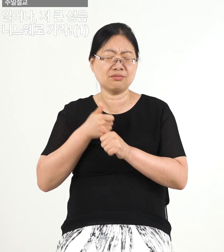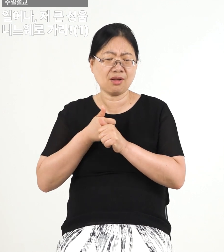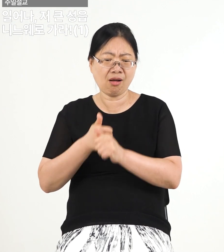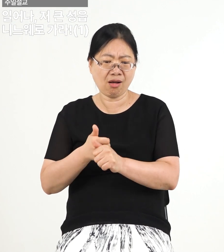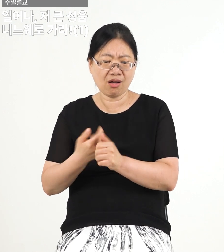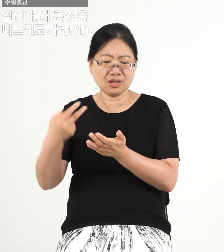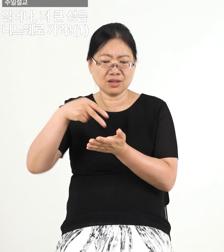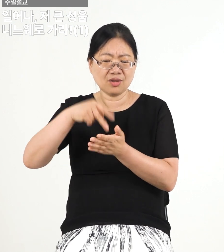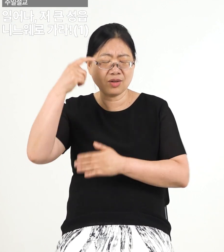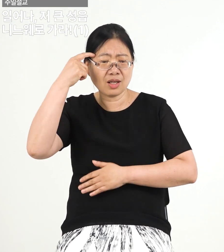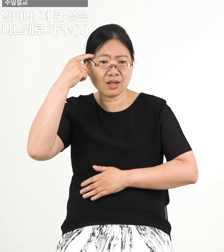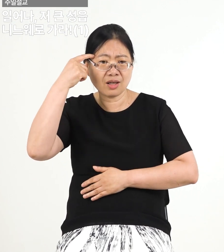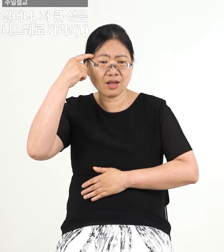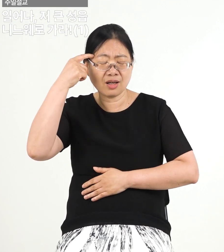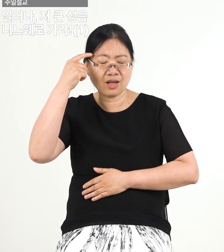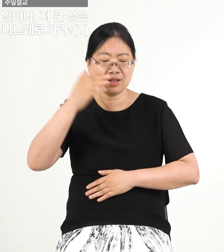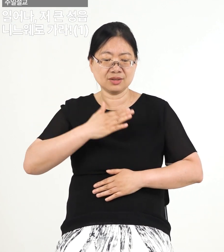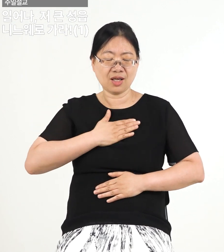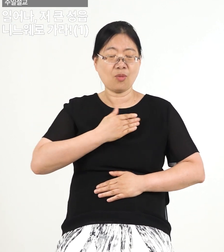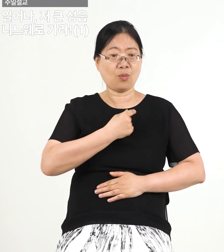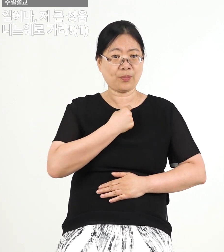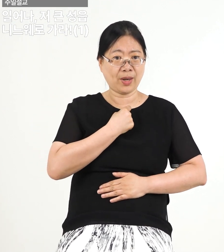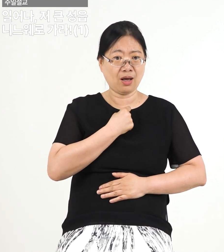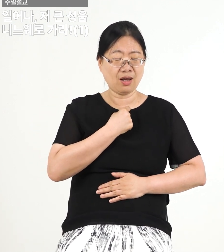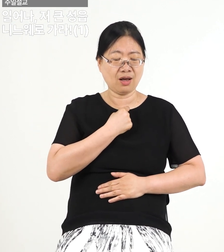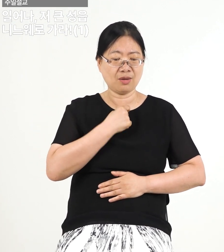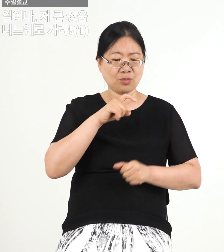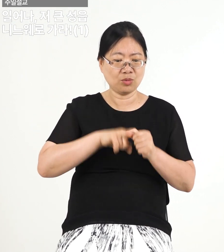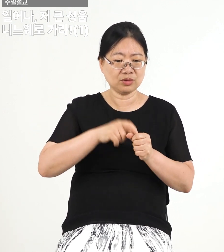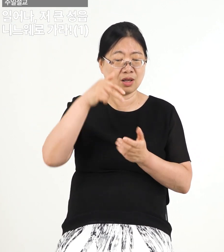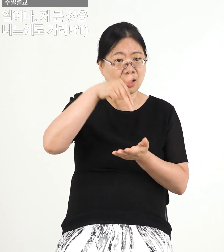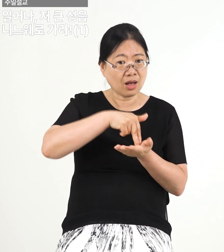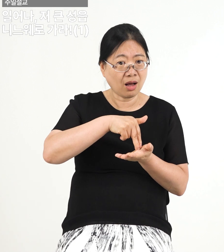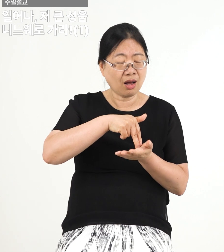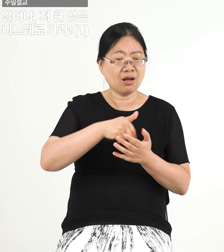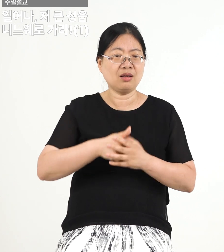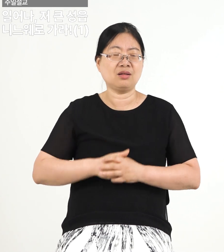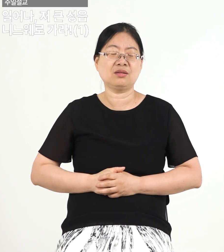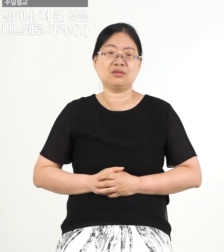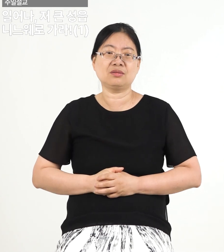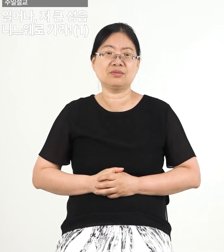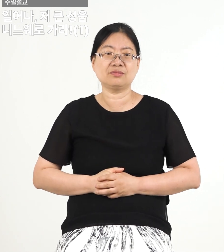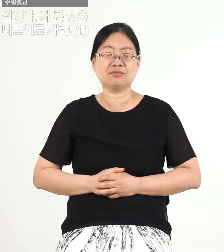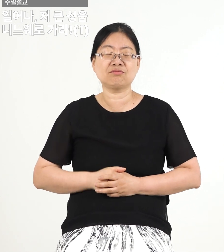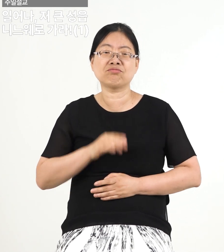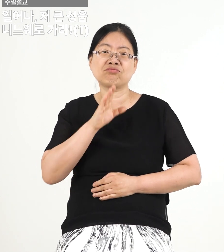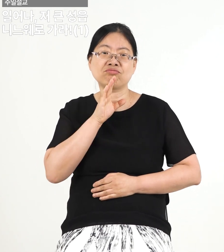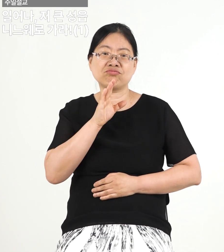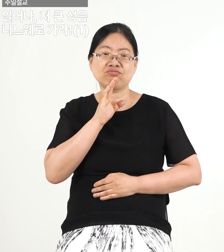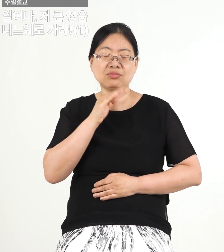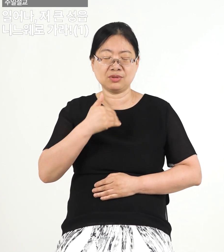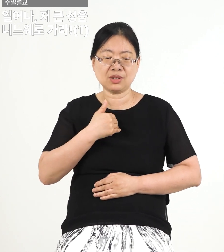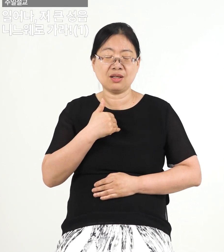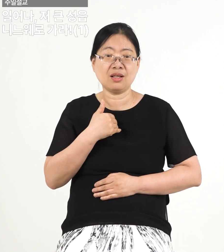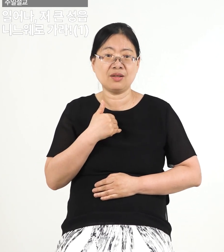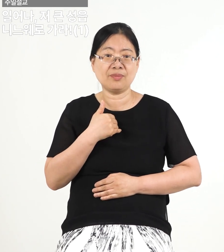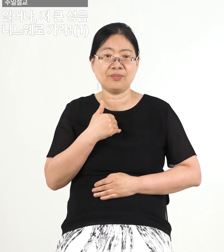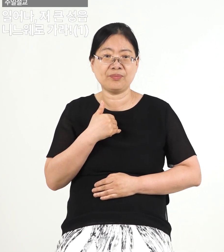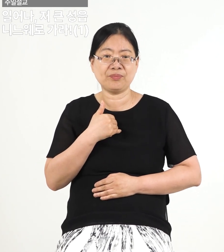따르려고 일어났습니까? 자기 하고 싶은 일을 하려고 일어났습니까? 네.